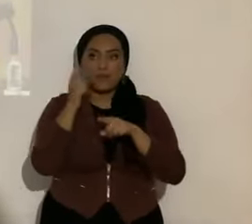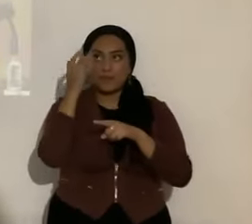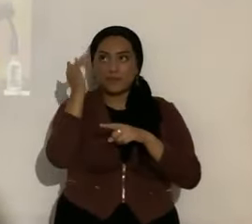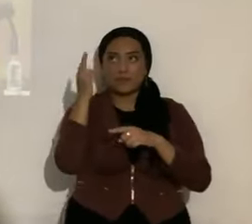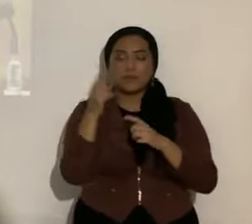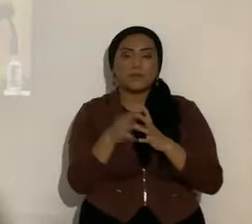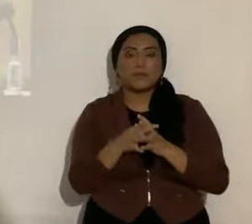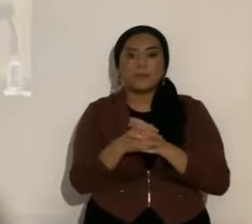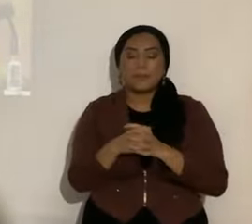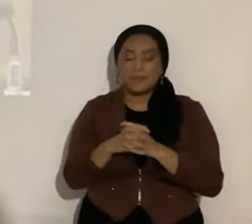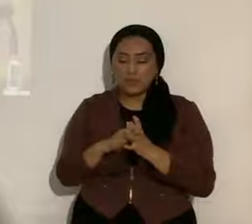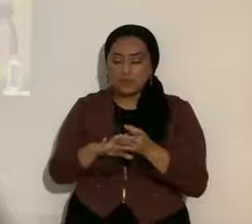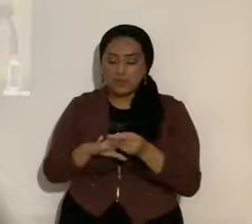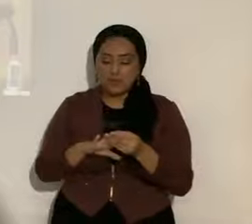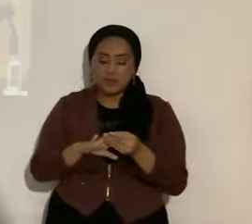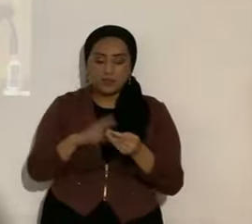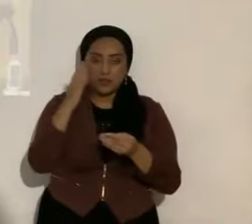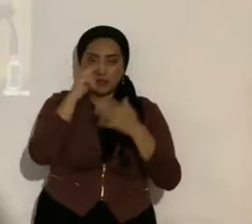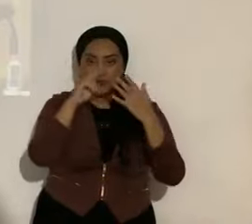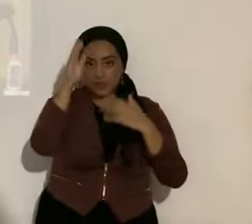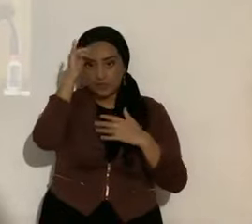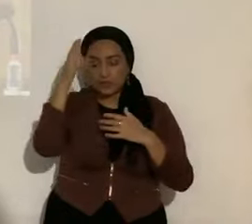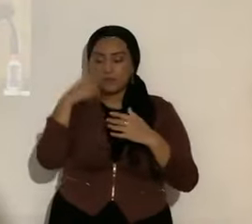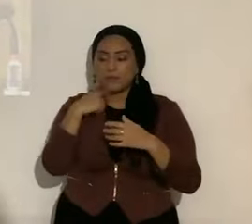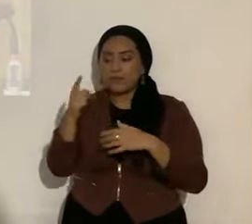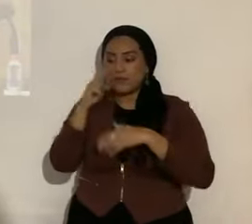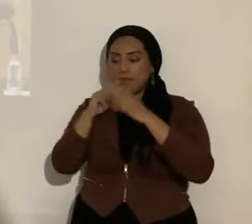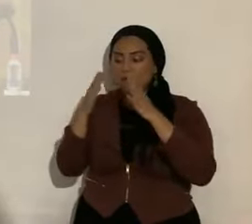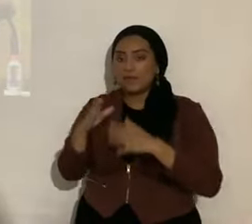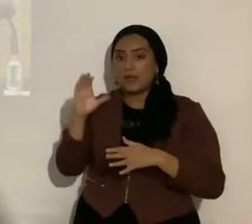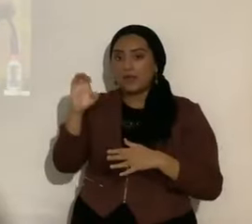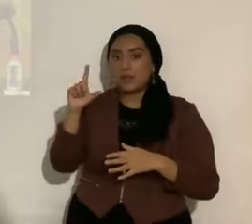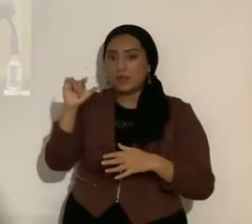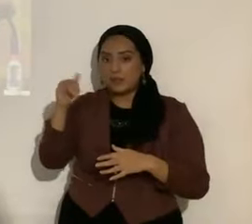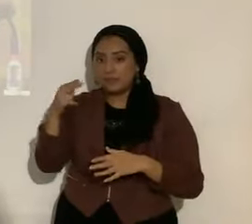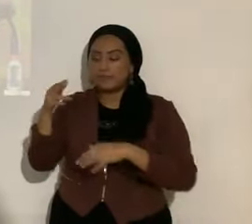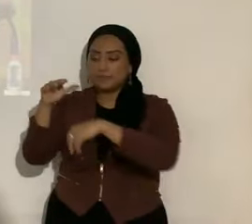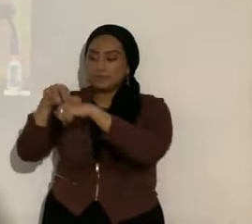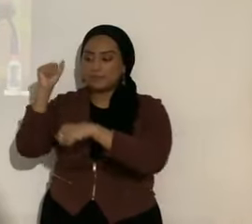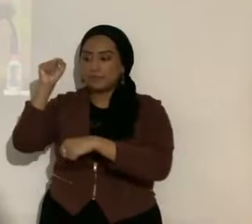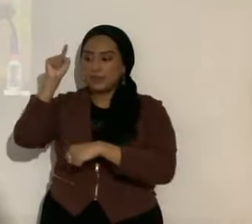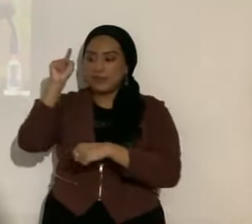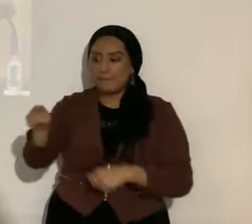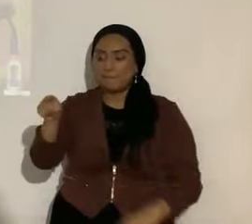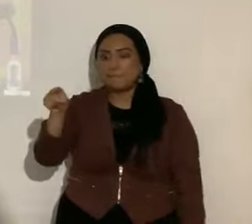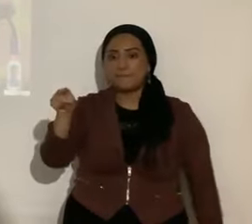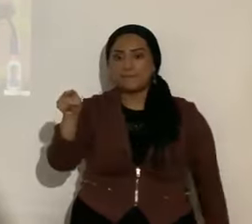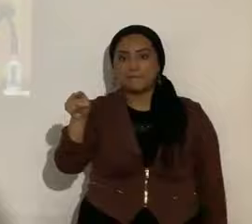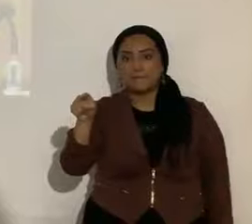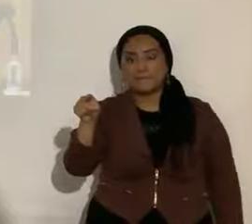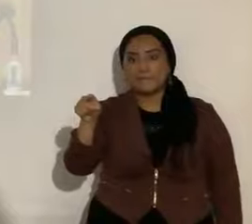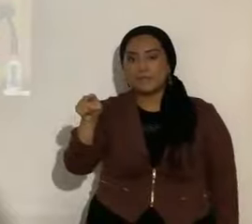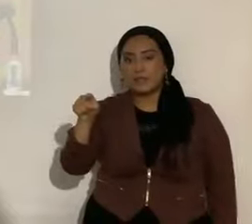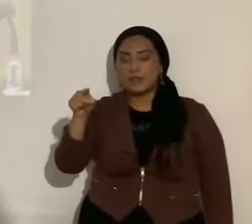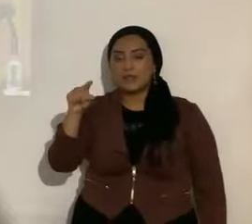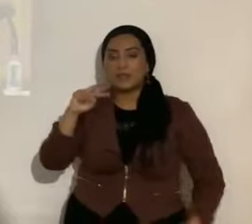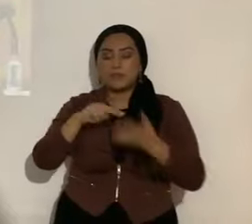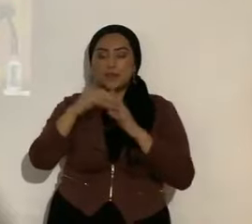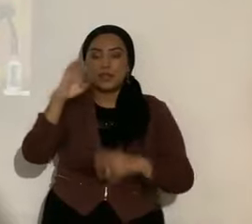Yahweh. Entonces el eterno Yahweh le dice al profeta Elías: llama a en este caso